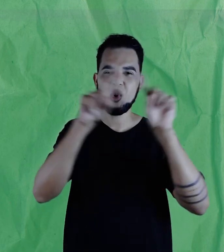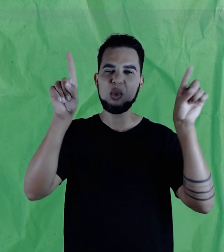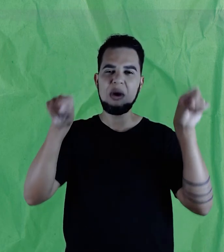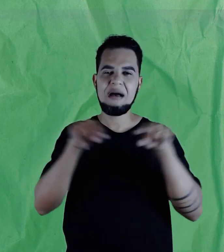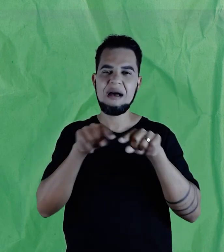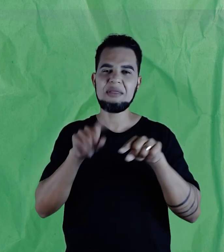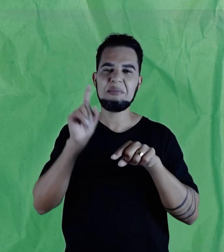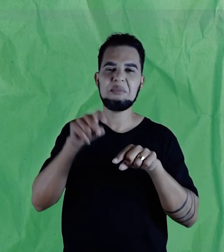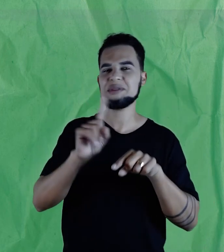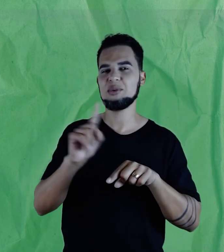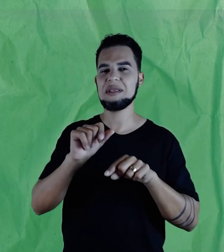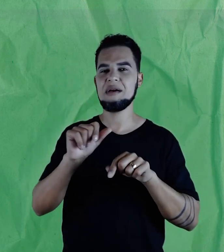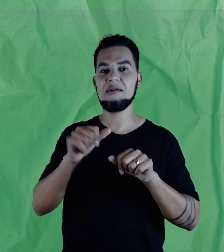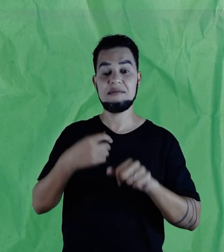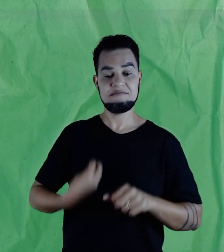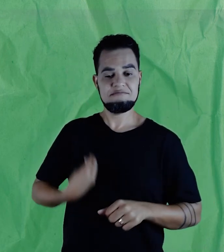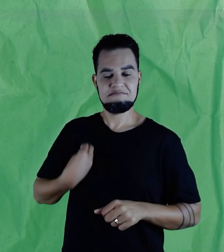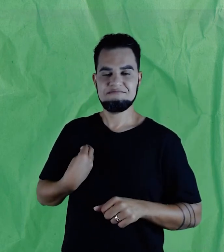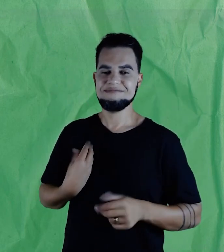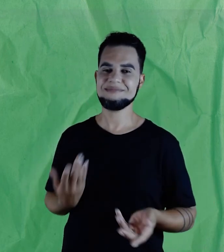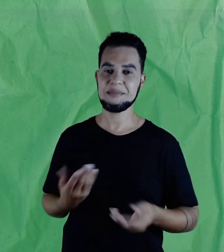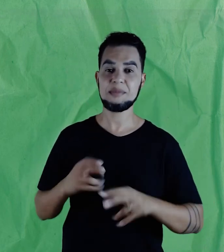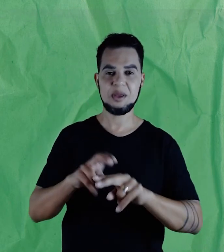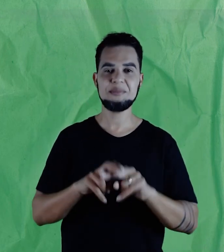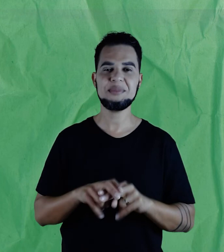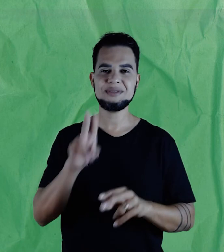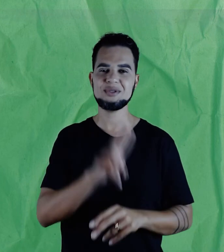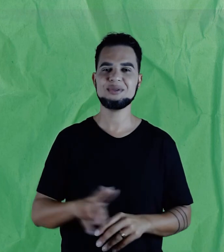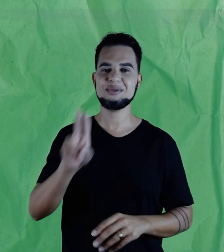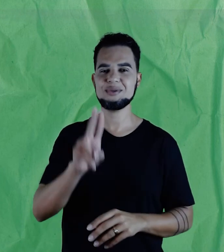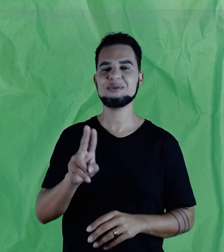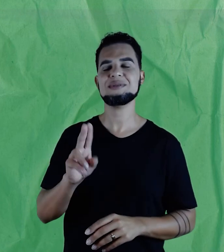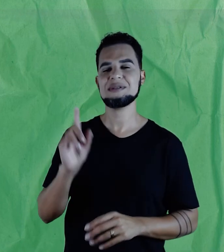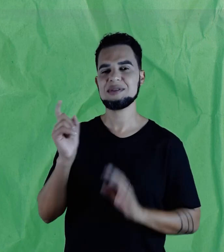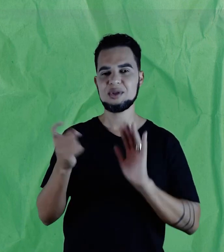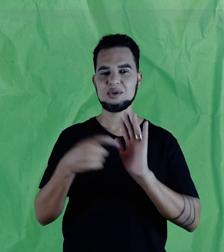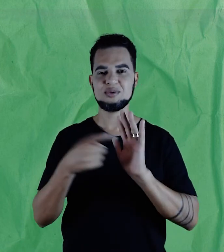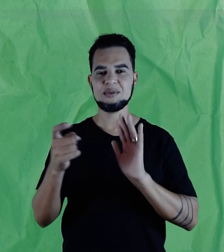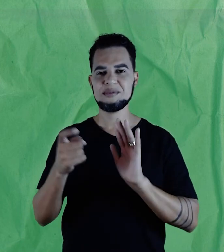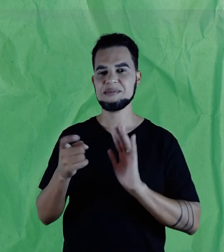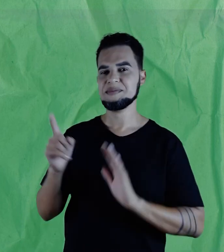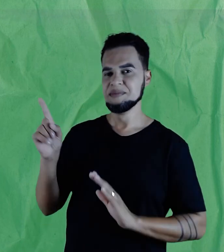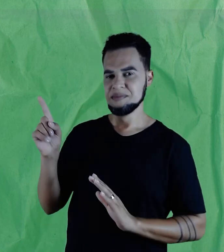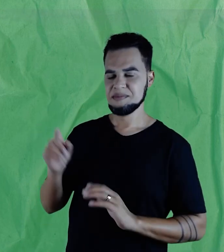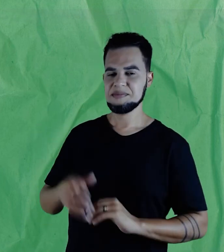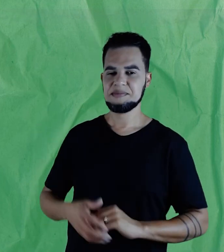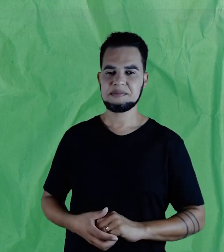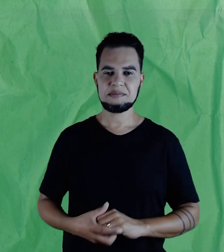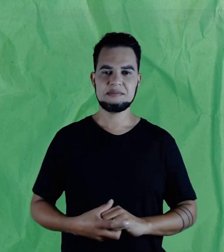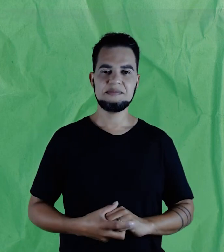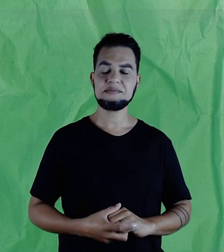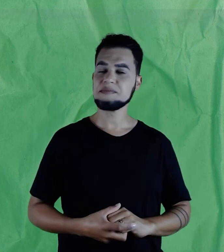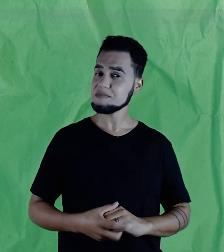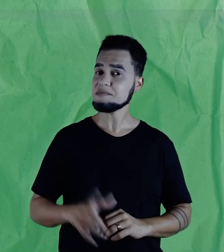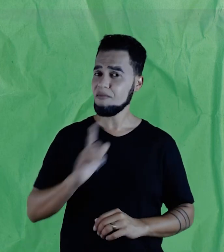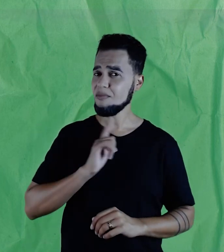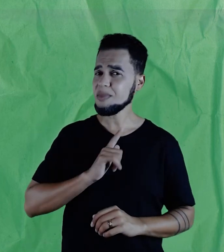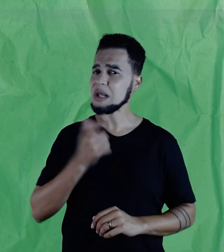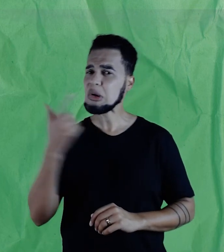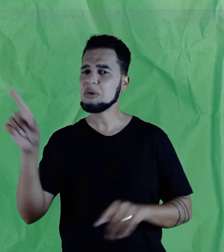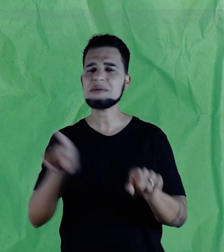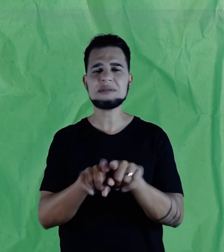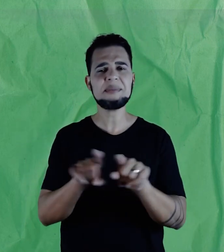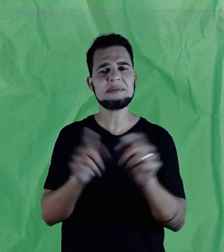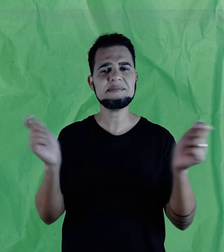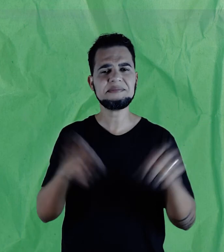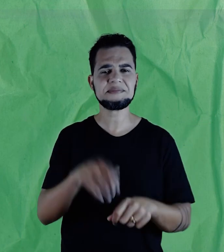não reage ao clique. Então, a gente costuma utilizar aqui o Touchable Opacity. Tem outros também, tá? A gente